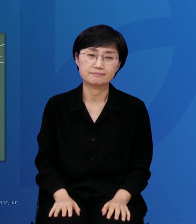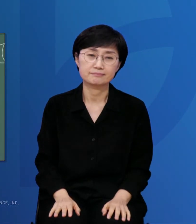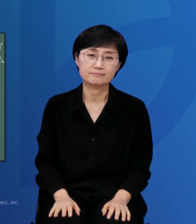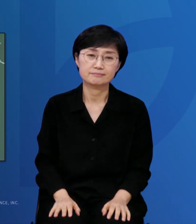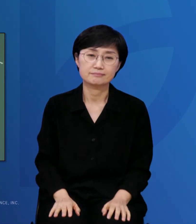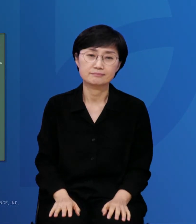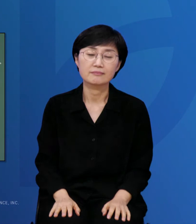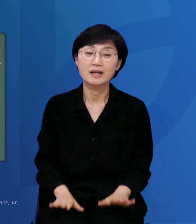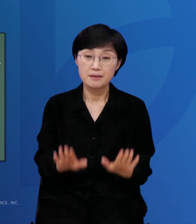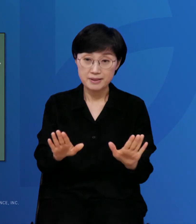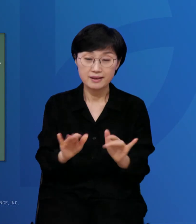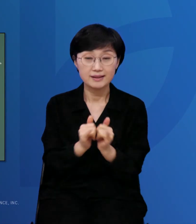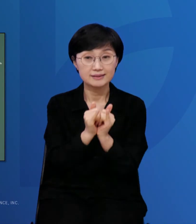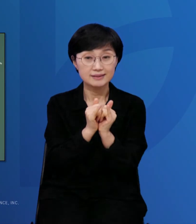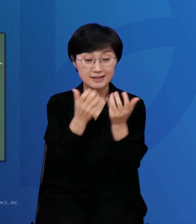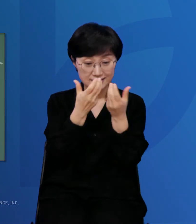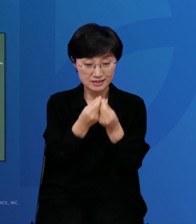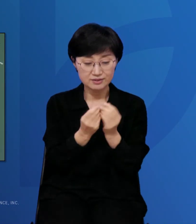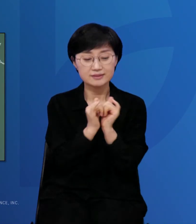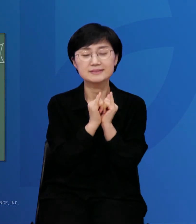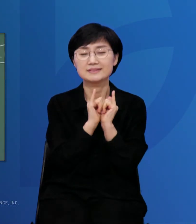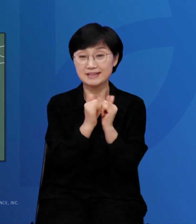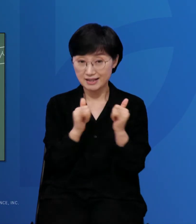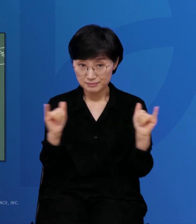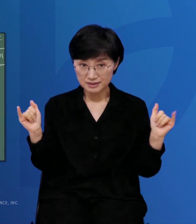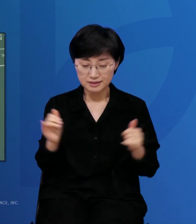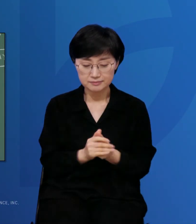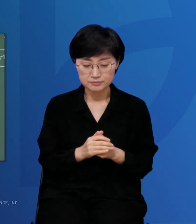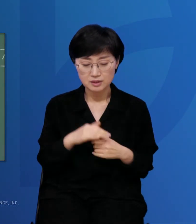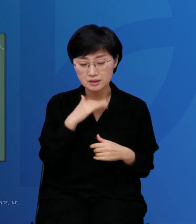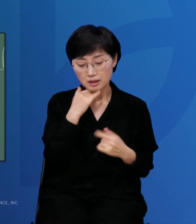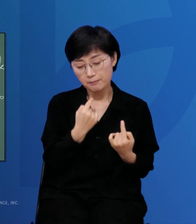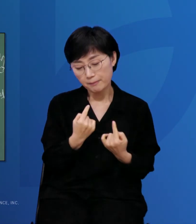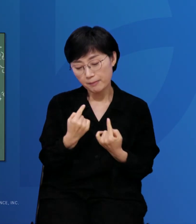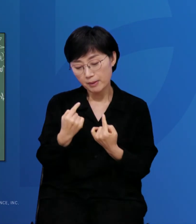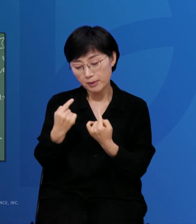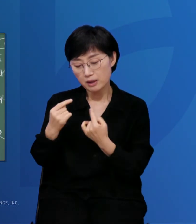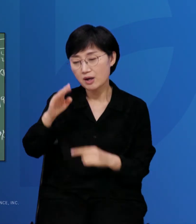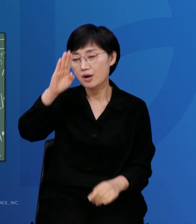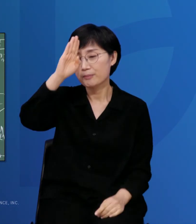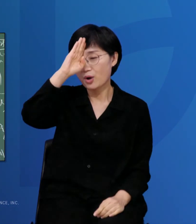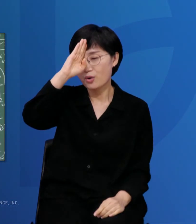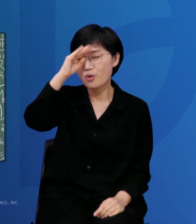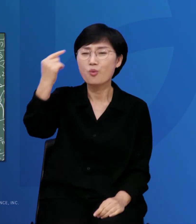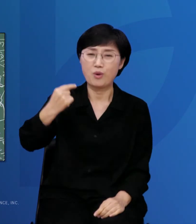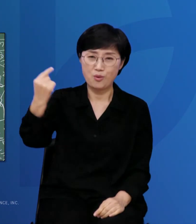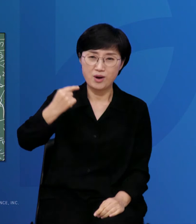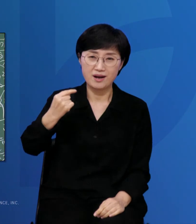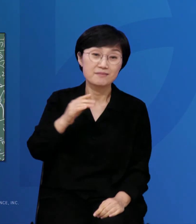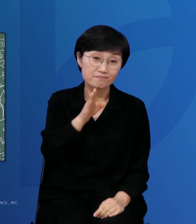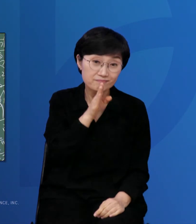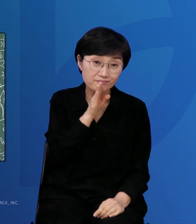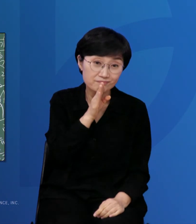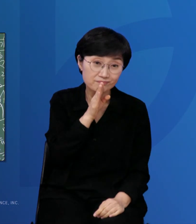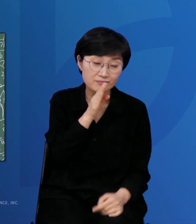우리가 사람이 나이가 들어도 이제 뭐 사는 동안에 병이 안 걸릴 수는 없어요. 그래서 병원이 있는 거예요.